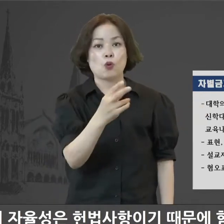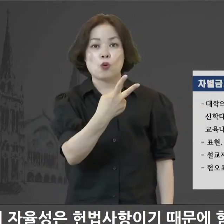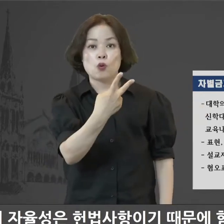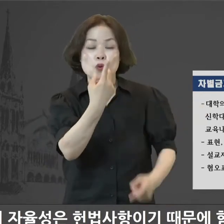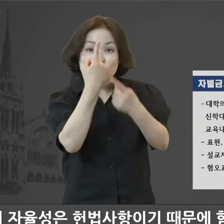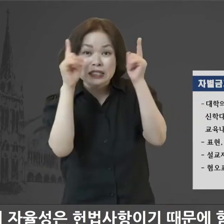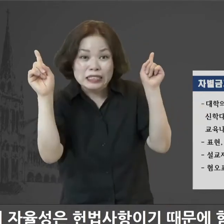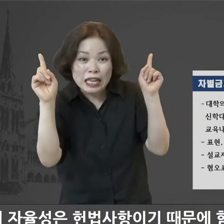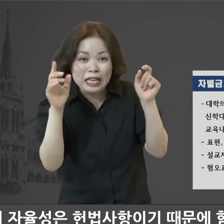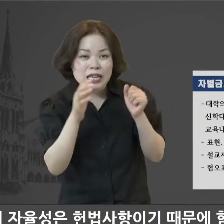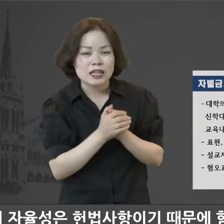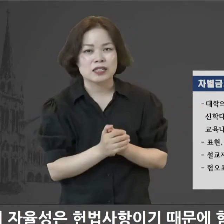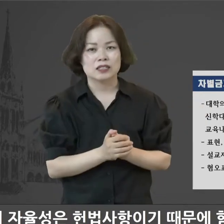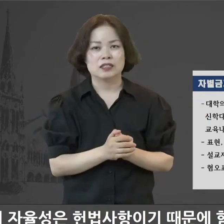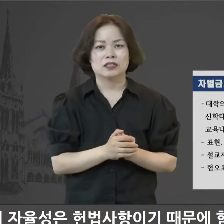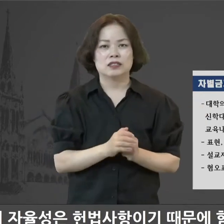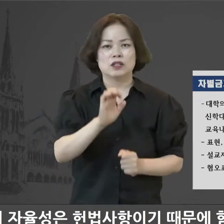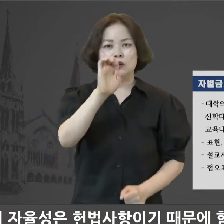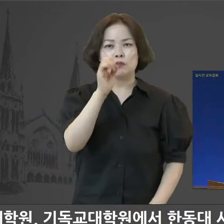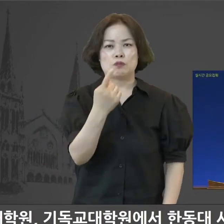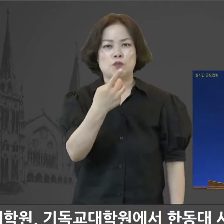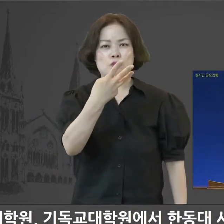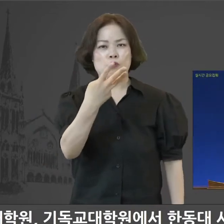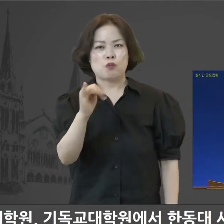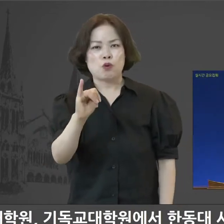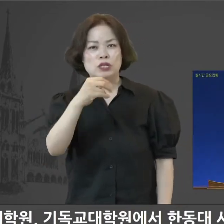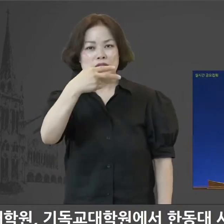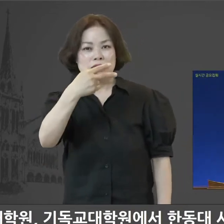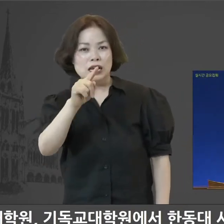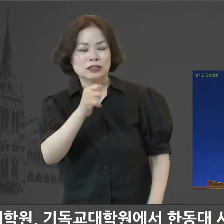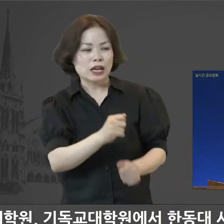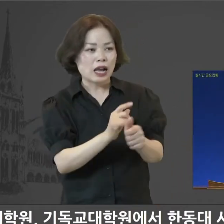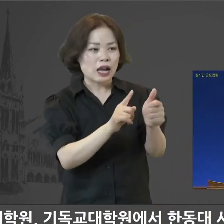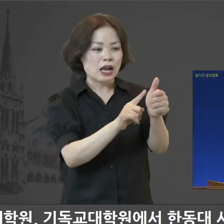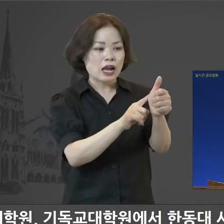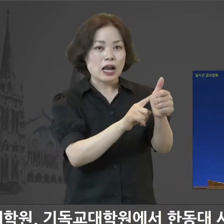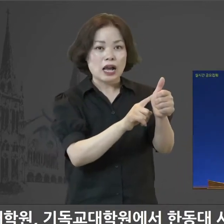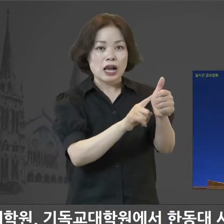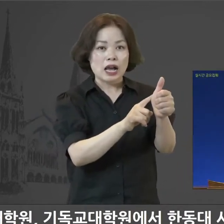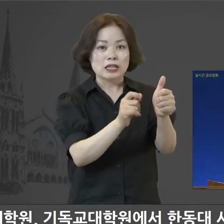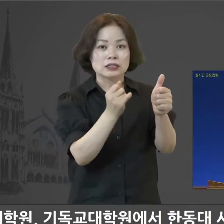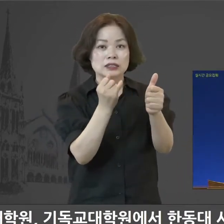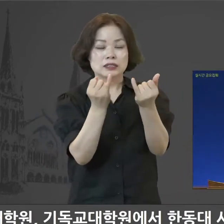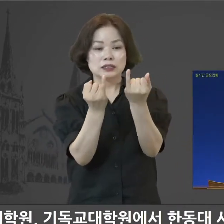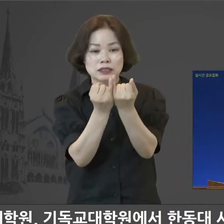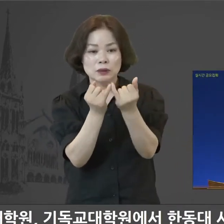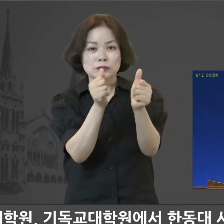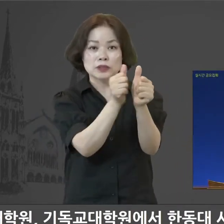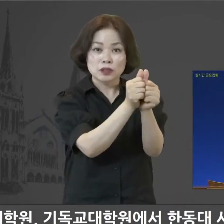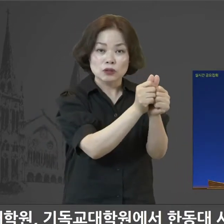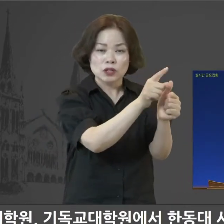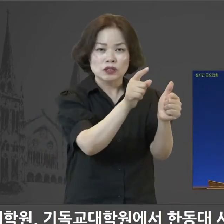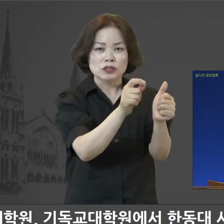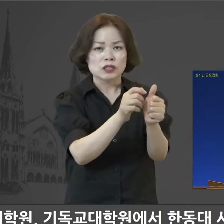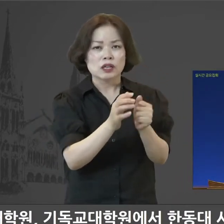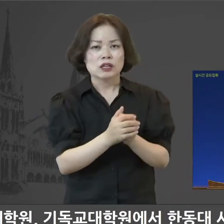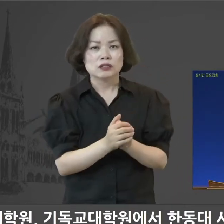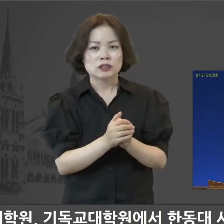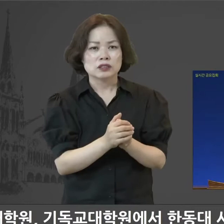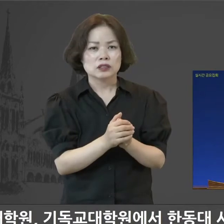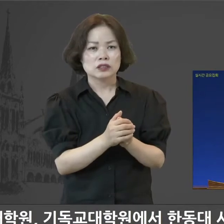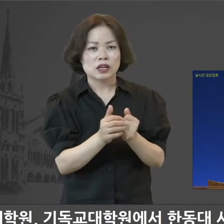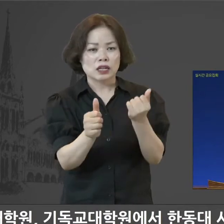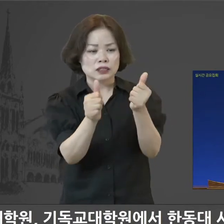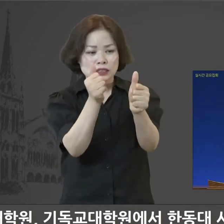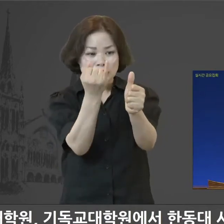게 폴리아모리가 다자성애거든요. 그러니까 한 남자와 한 여자의 아름다운 가정 이런 게 아니라